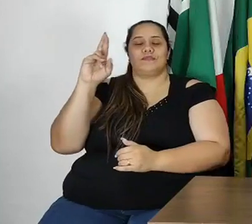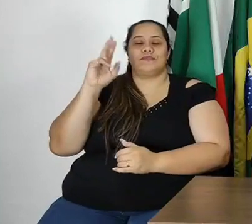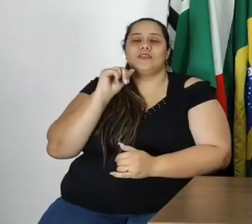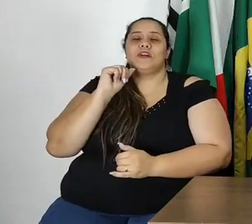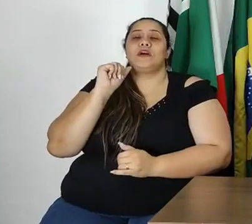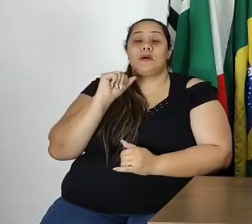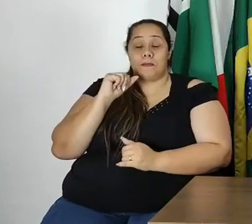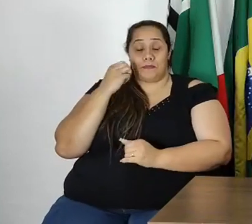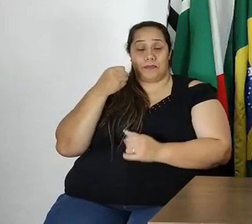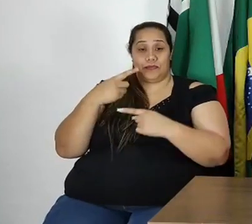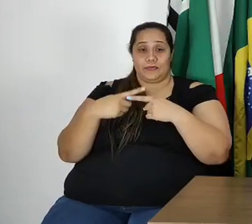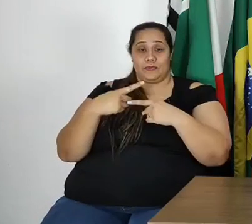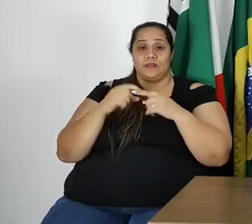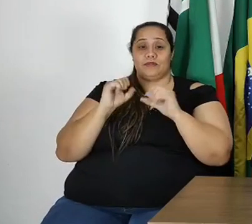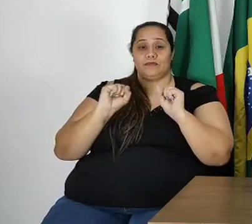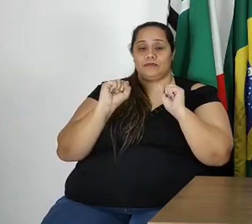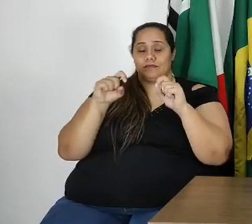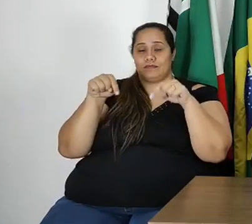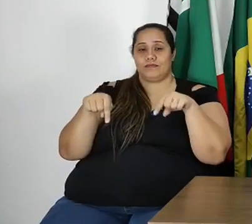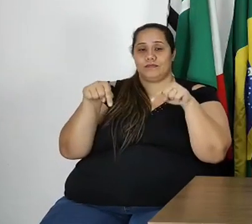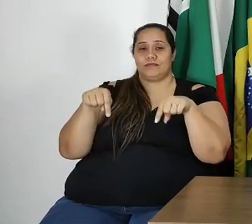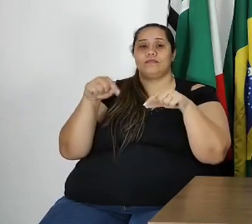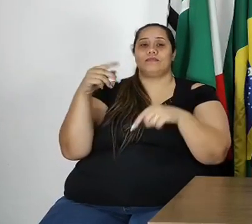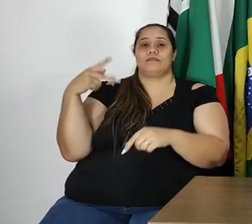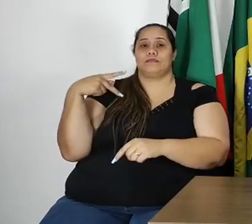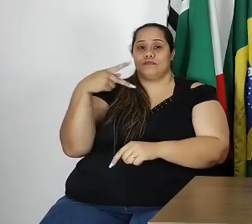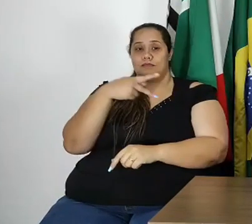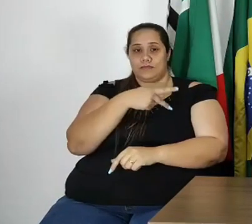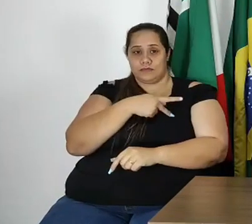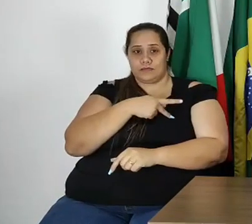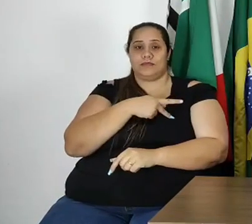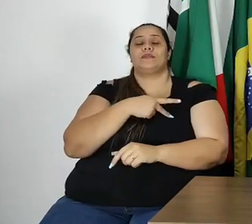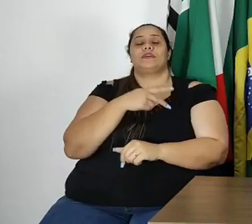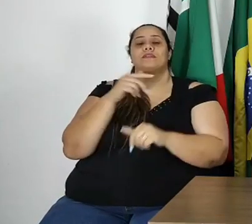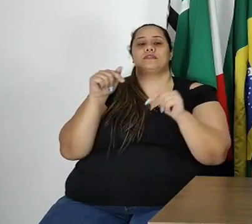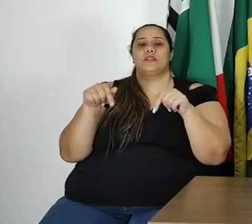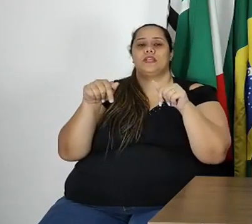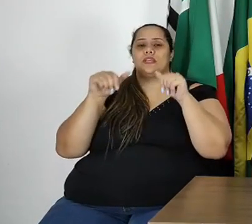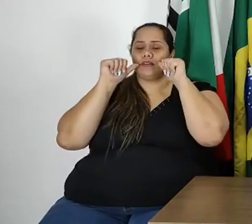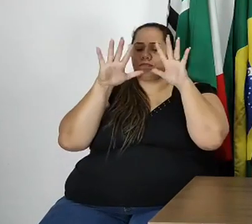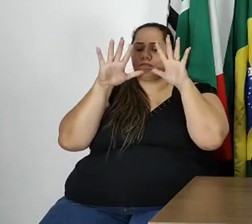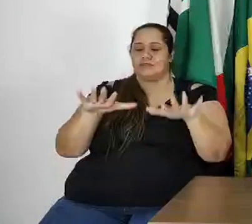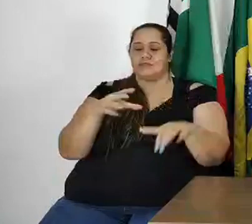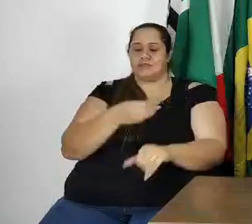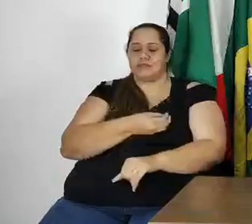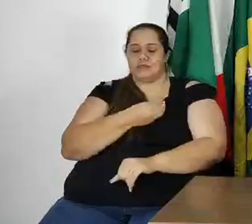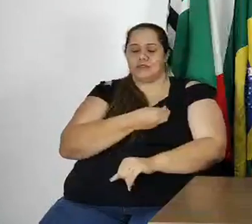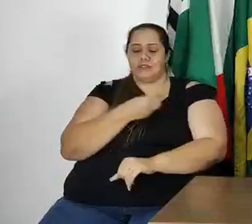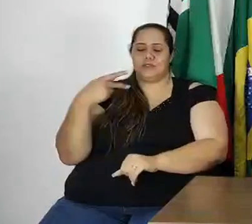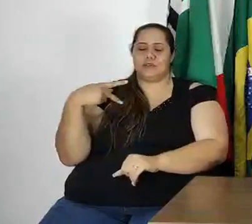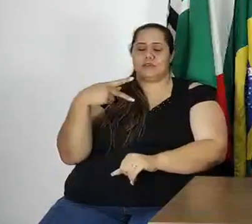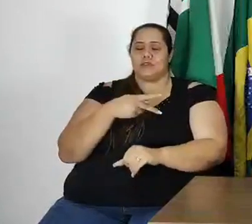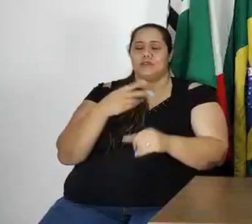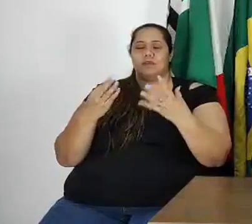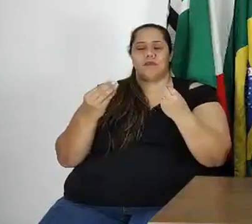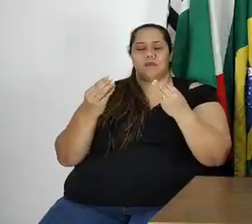oportunidade. Obrigado ao pastor Fernando pelo convite. Que o Senhor derrame sobre a vida dele bênçãos sobre